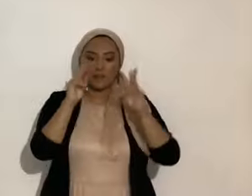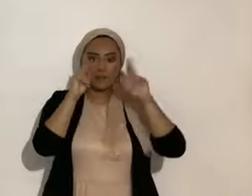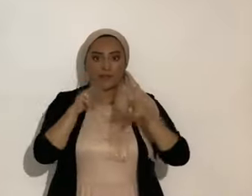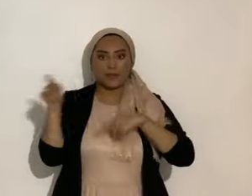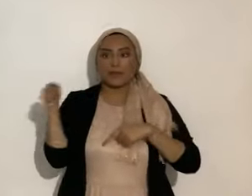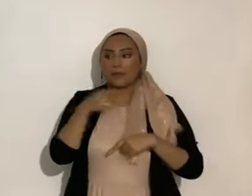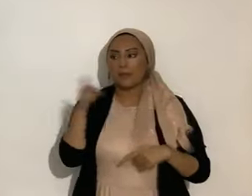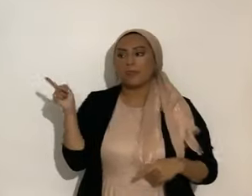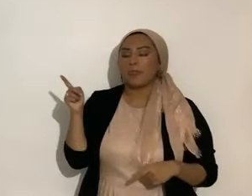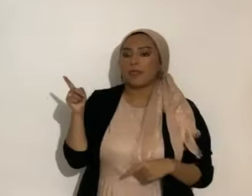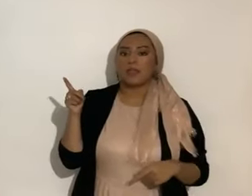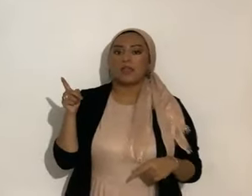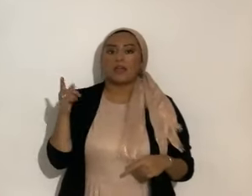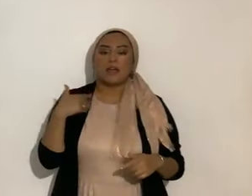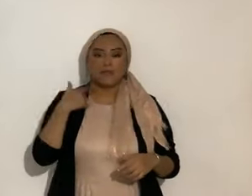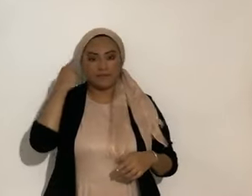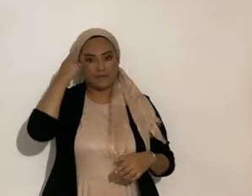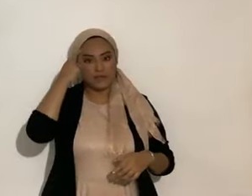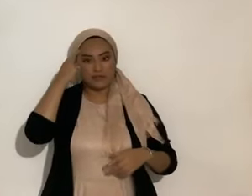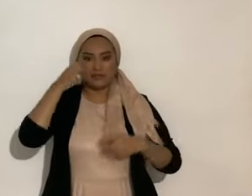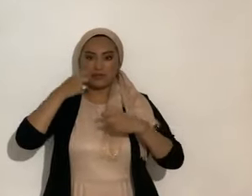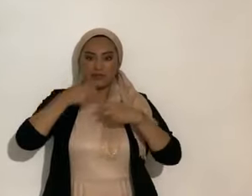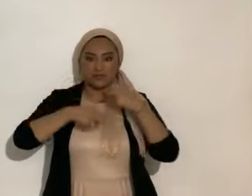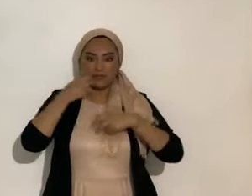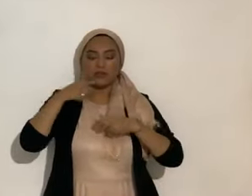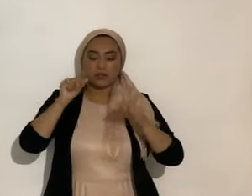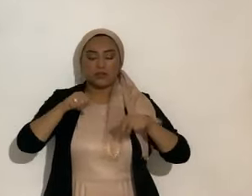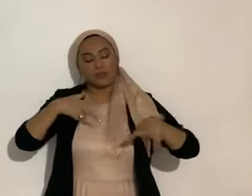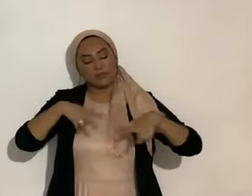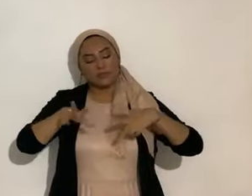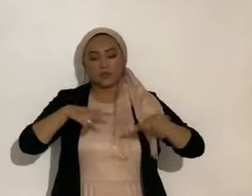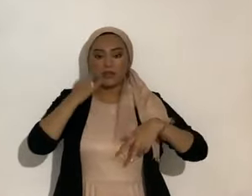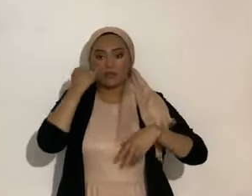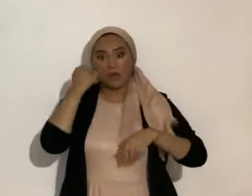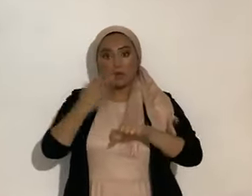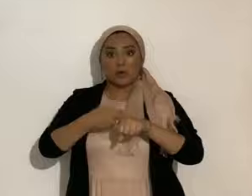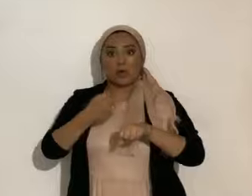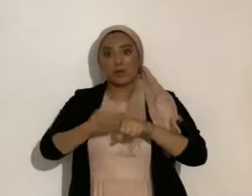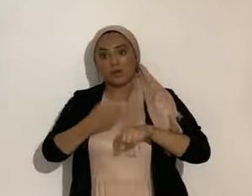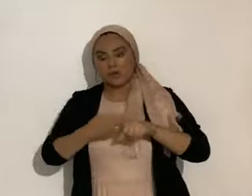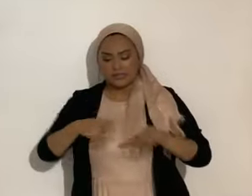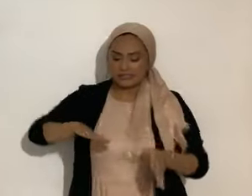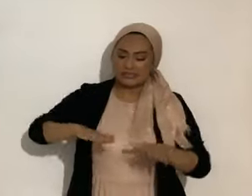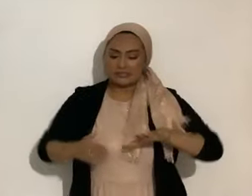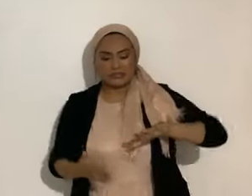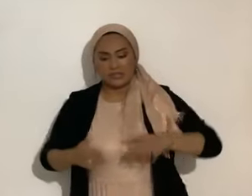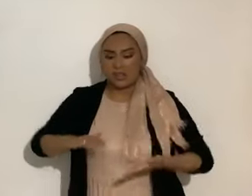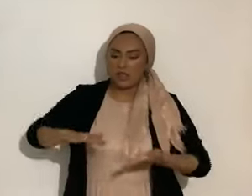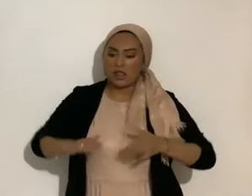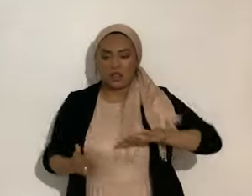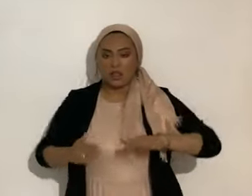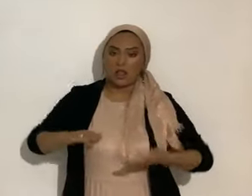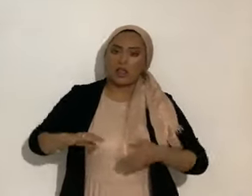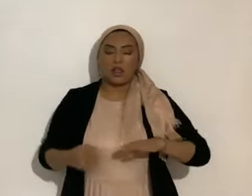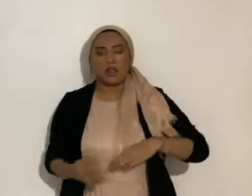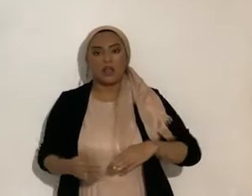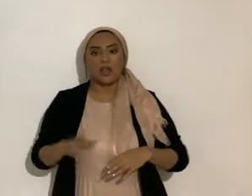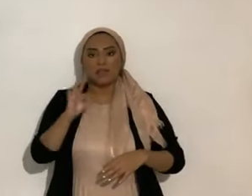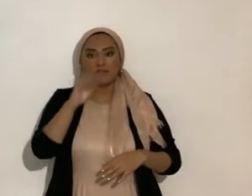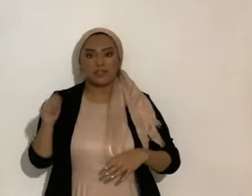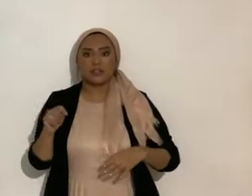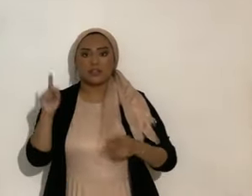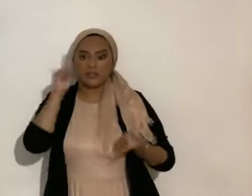que no están en sus facultades, ¿verdad? Pueden ir caminando y si hay piedras las van pisando y se van torciendo los pies, etcétera, etcétera,